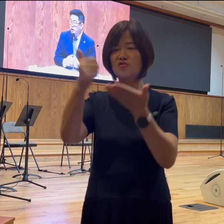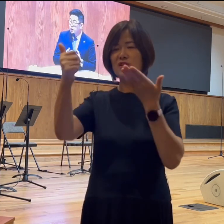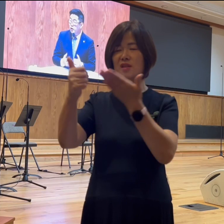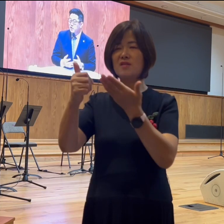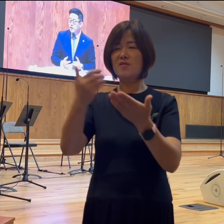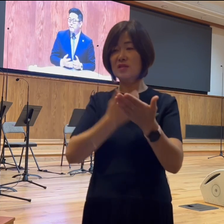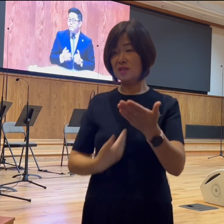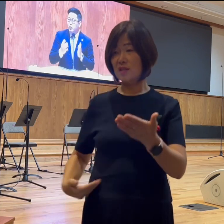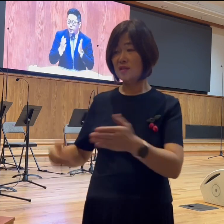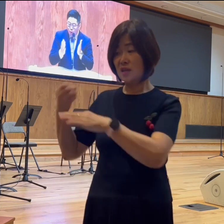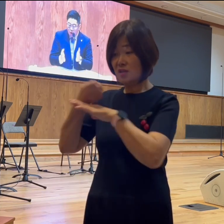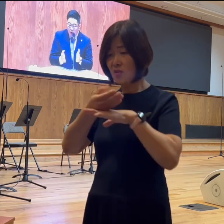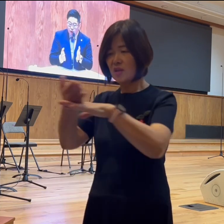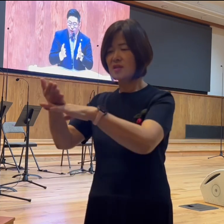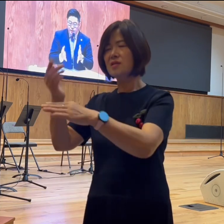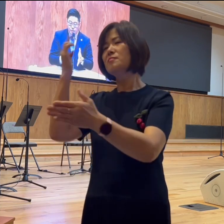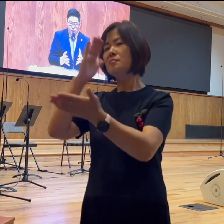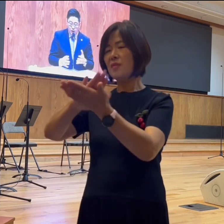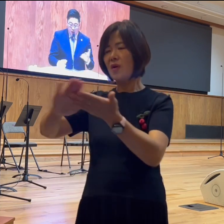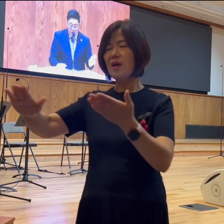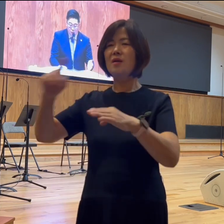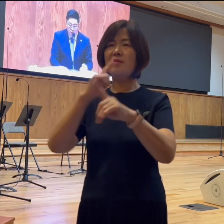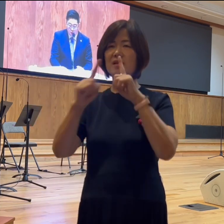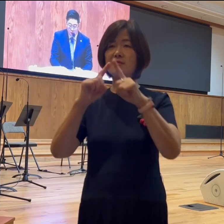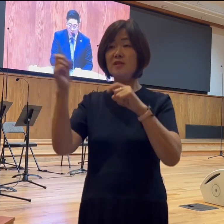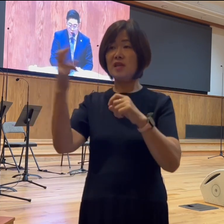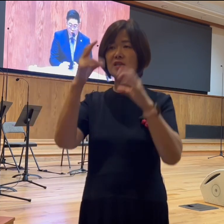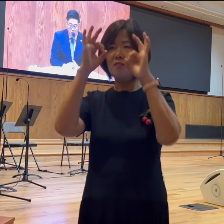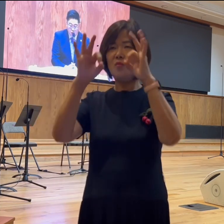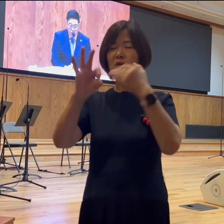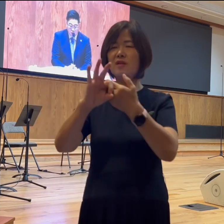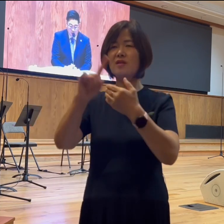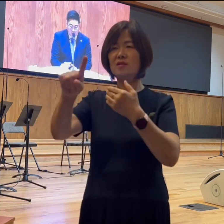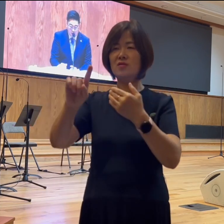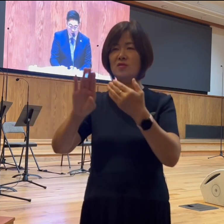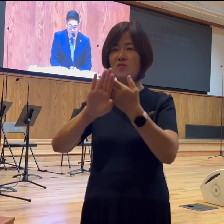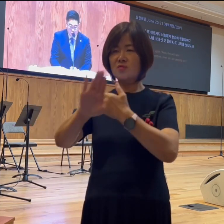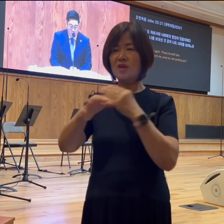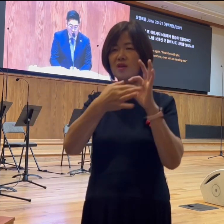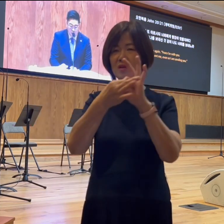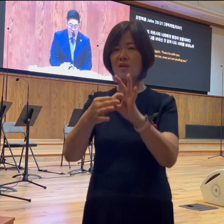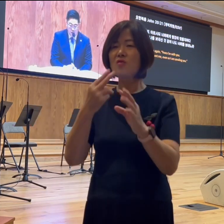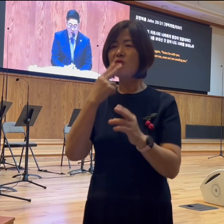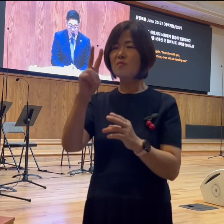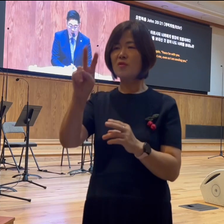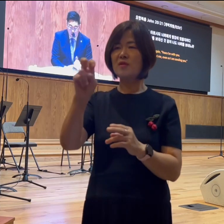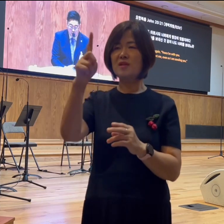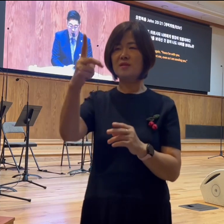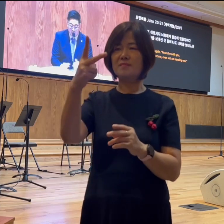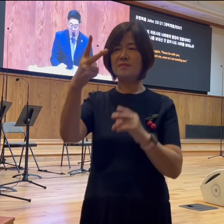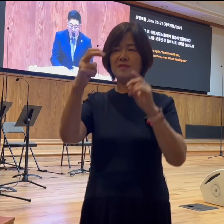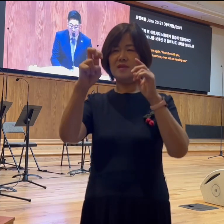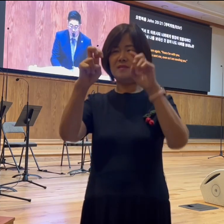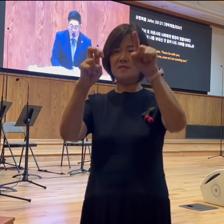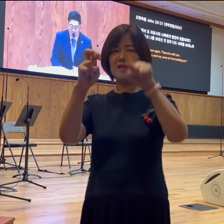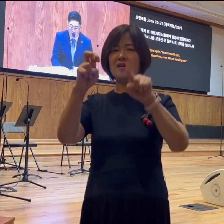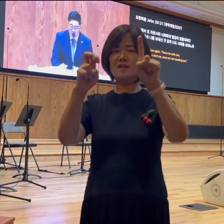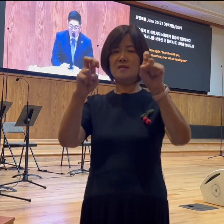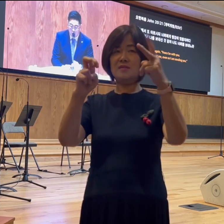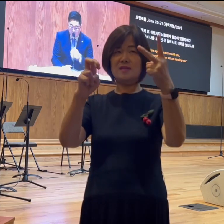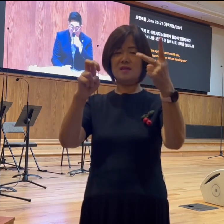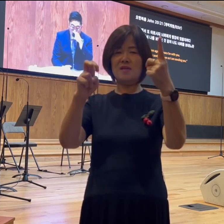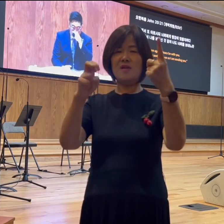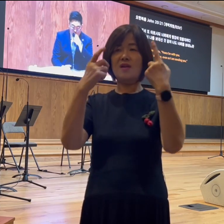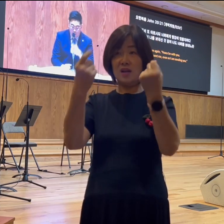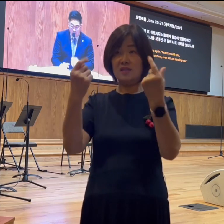제자들에게 전하신 그 평안의 말씀을 다시 보면 그 뒤에 이어지는 말씀이 있어요. 요한복음 20장 21절 말씀인데요,